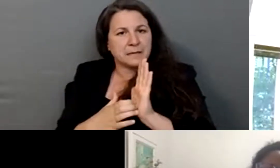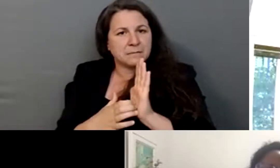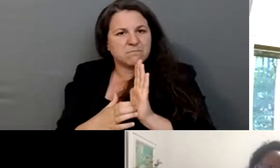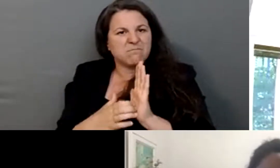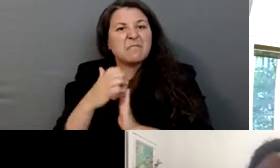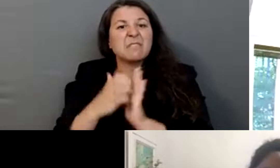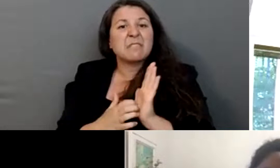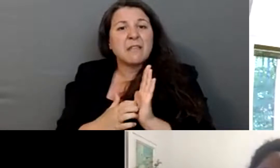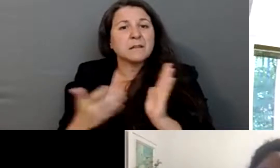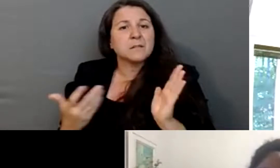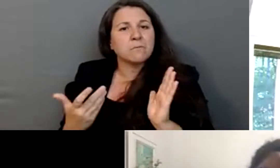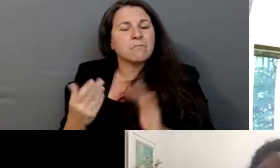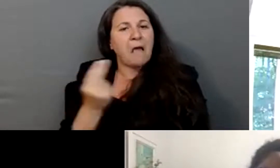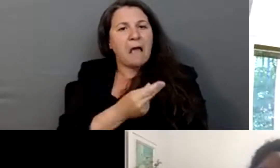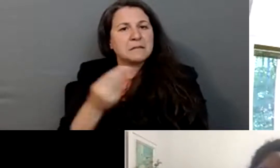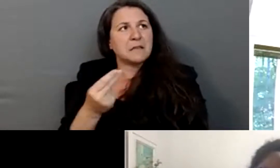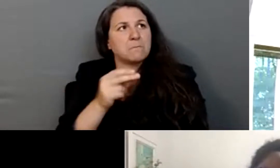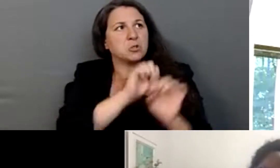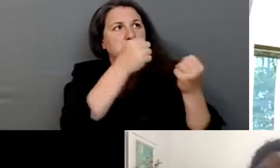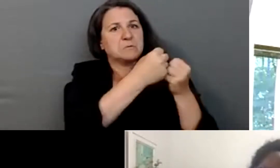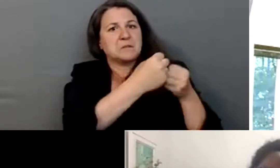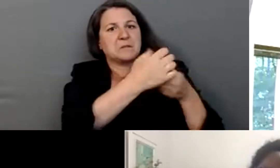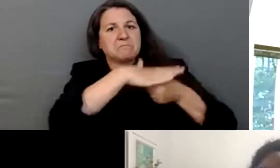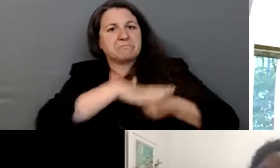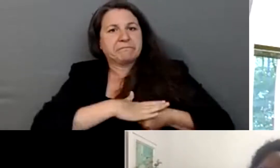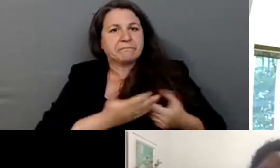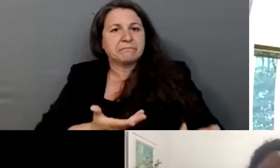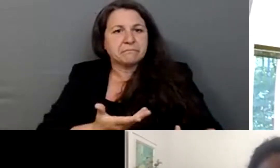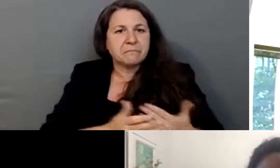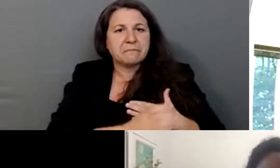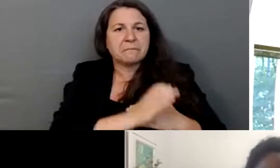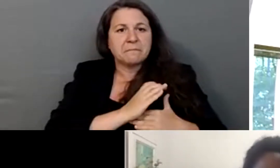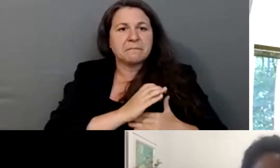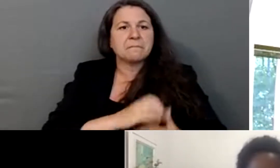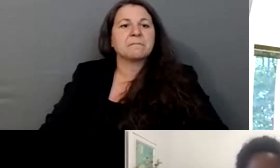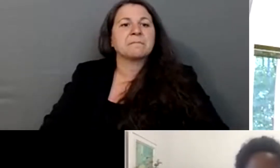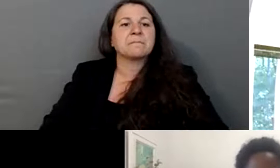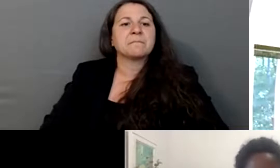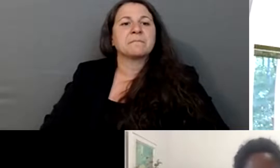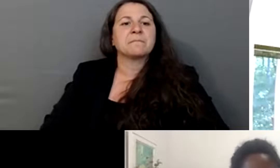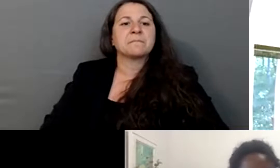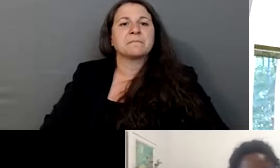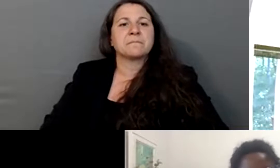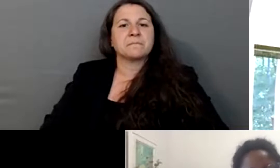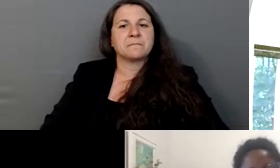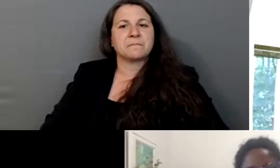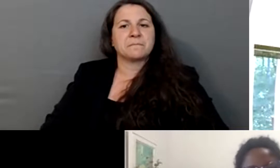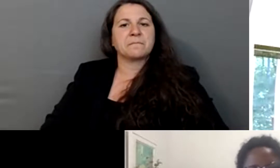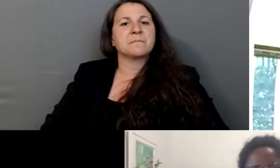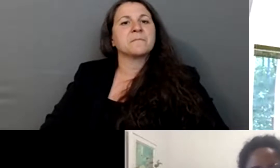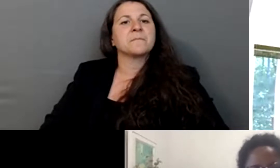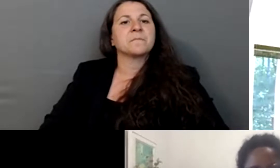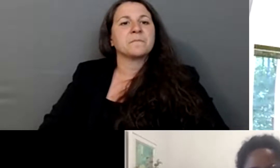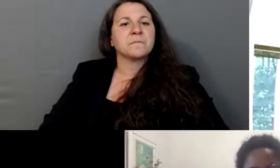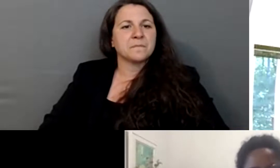société ». Les propos ont été recueillis par Catherine Descoteaux, qui est la coordonnatrice de la Ligue.